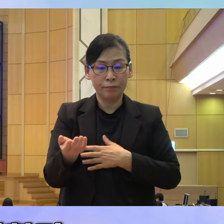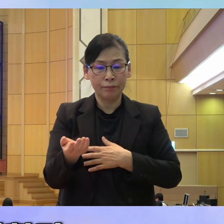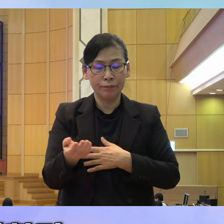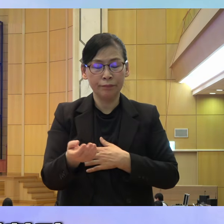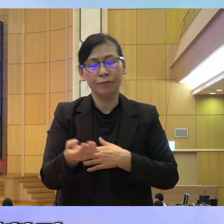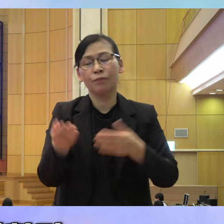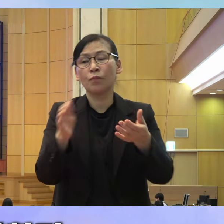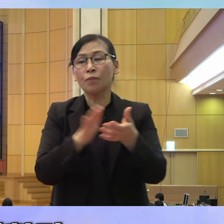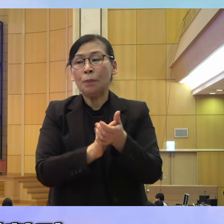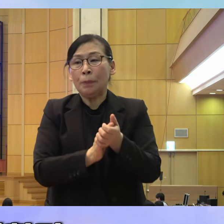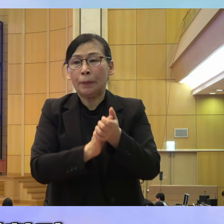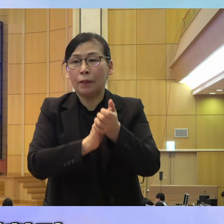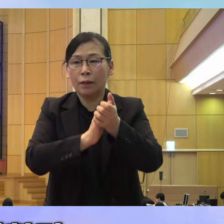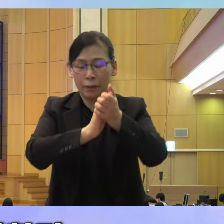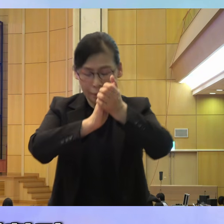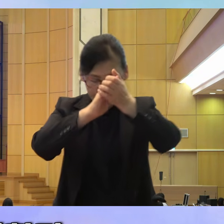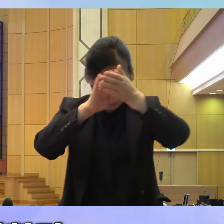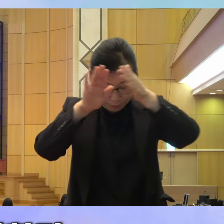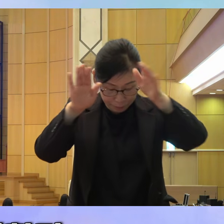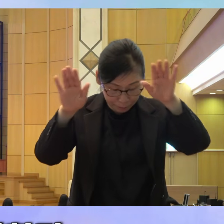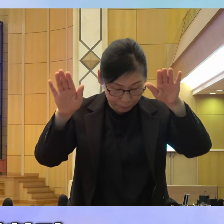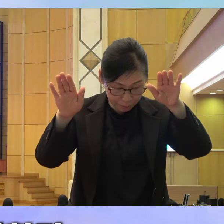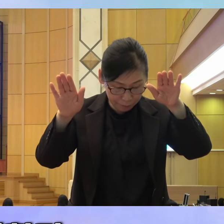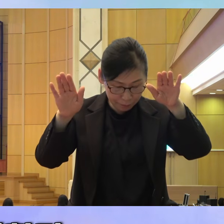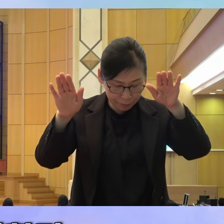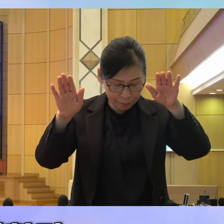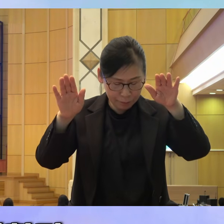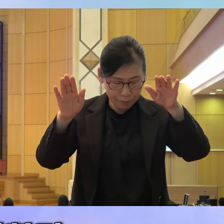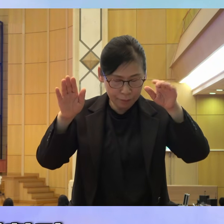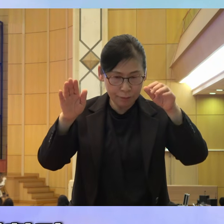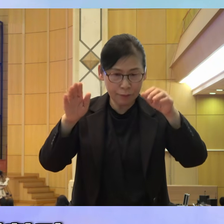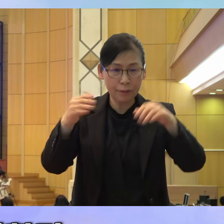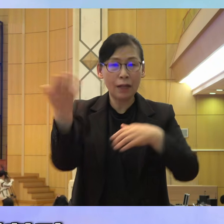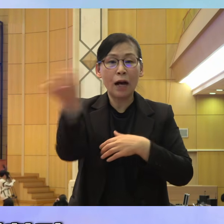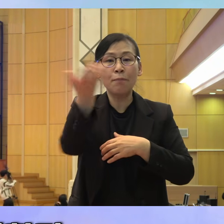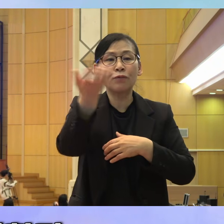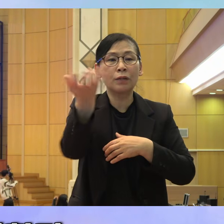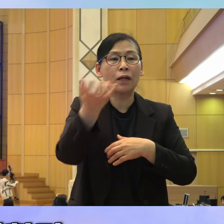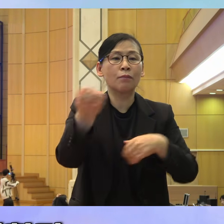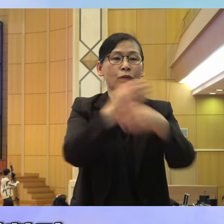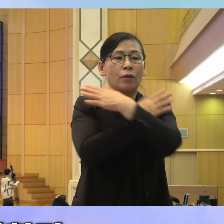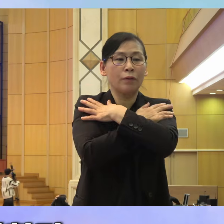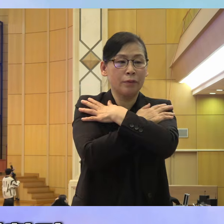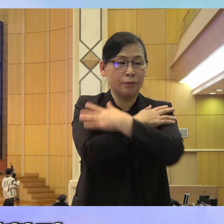눈을 감으시길 바랍니다. 그리고 아프신 분들은